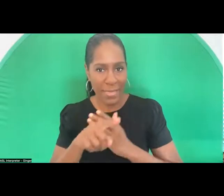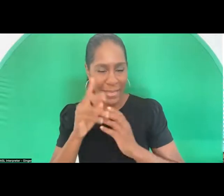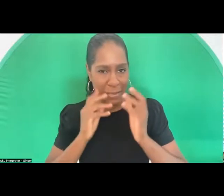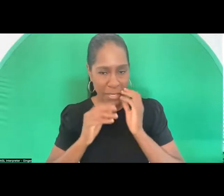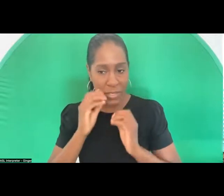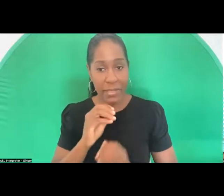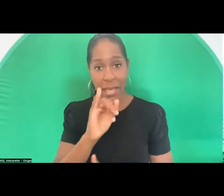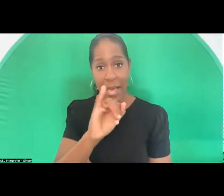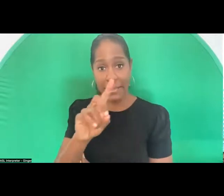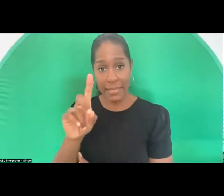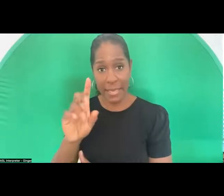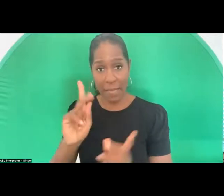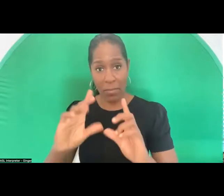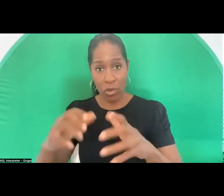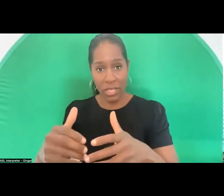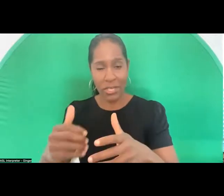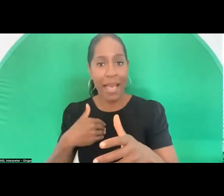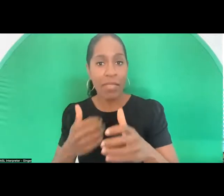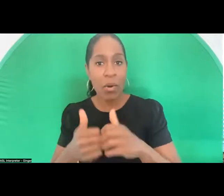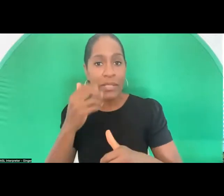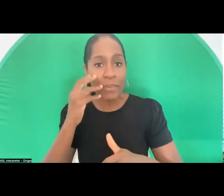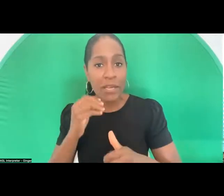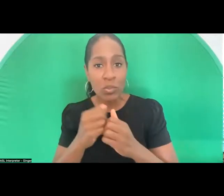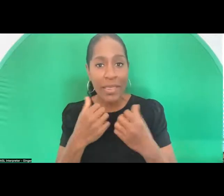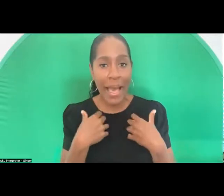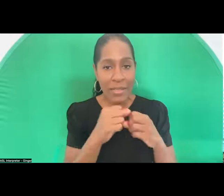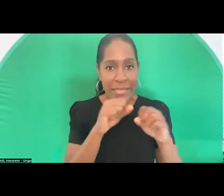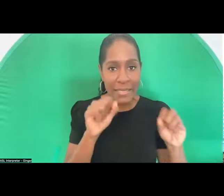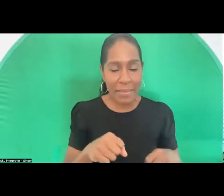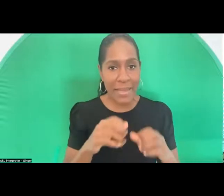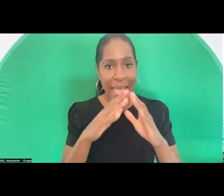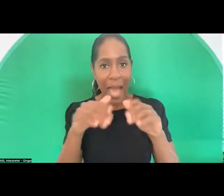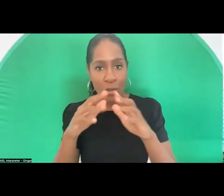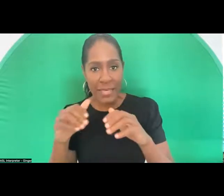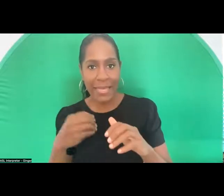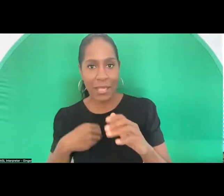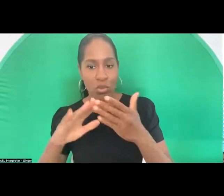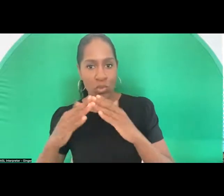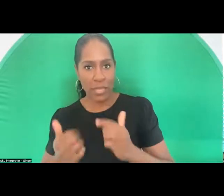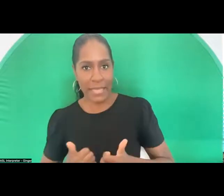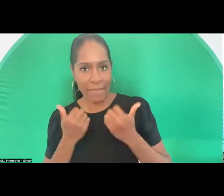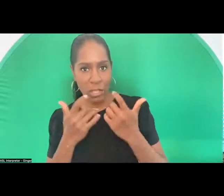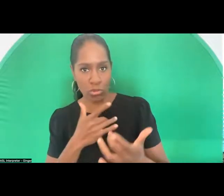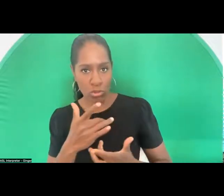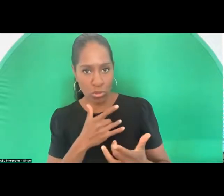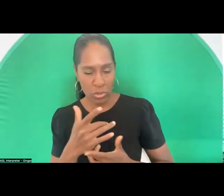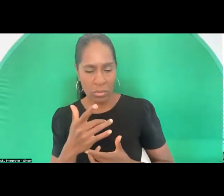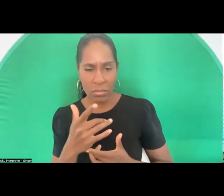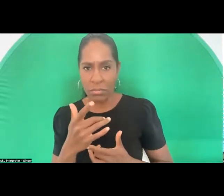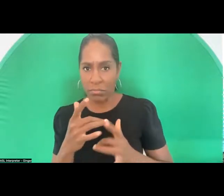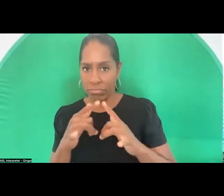en la población que tiene más experiencia con sistema de salud vivienda e inquietudes de mi vida